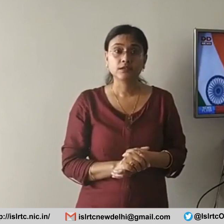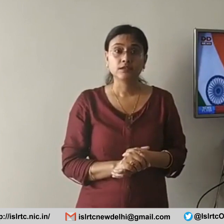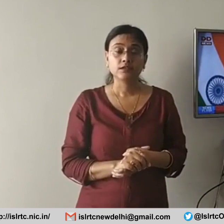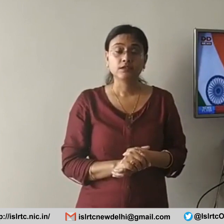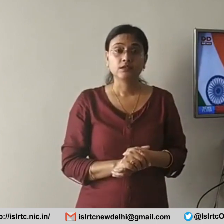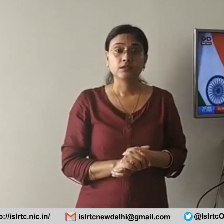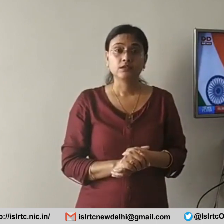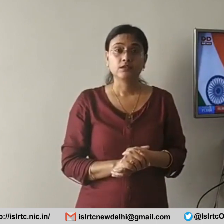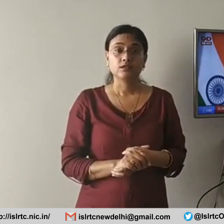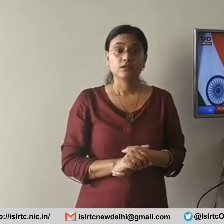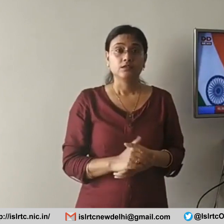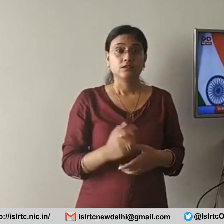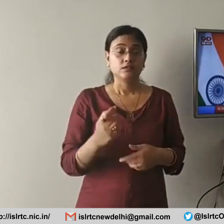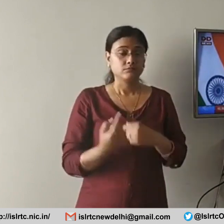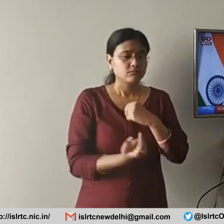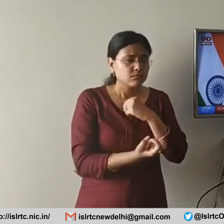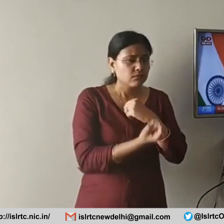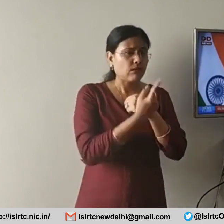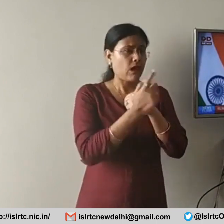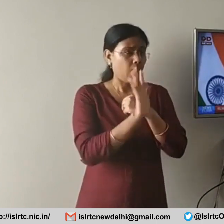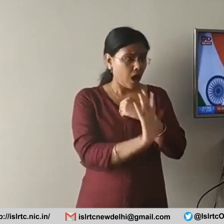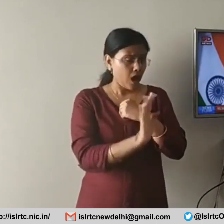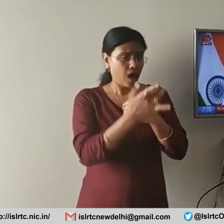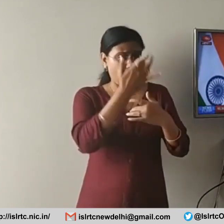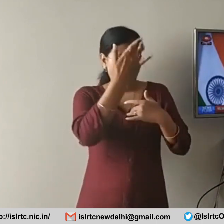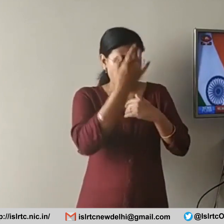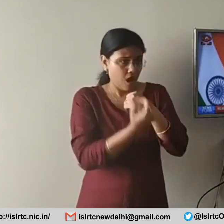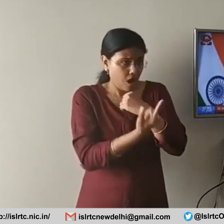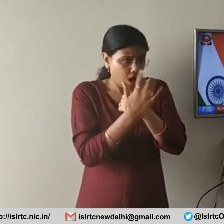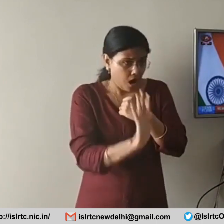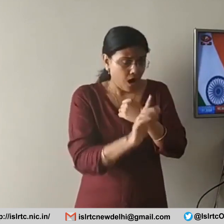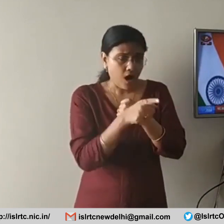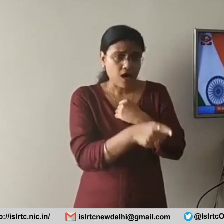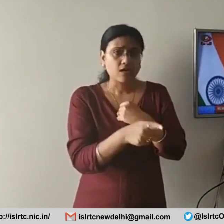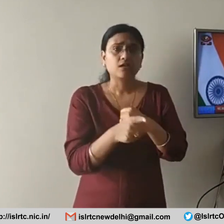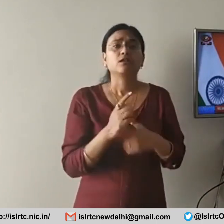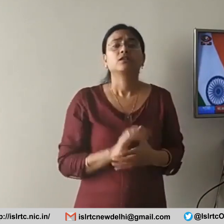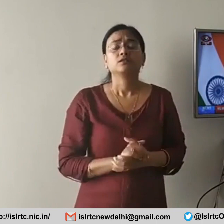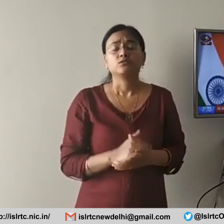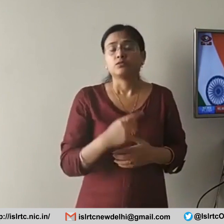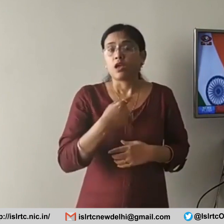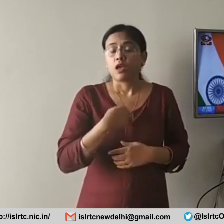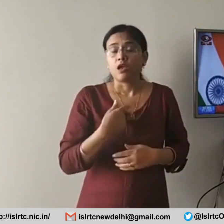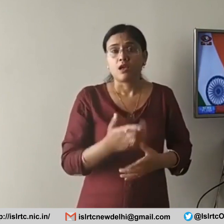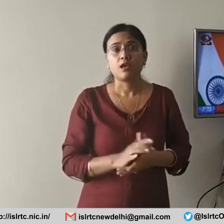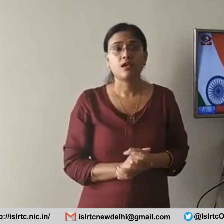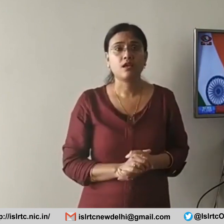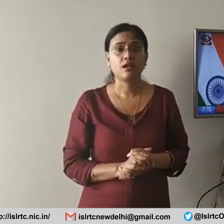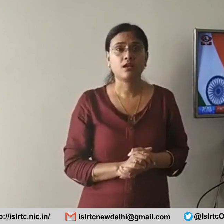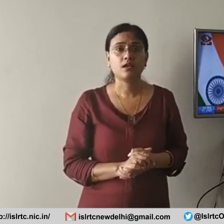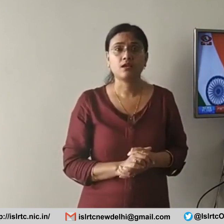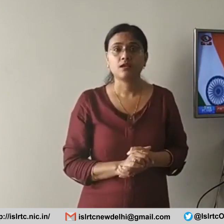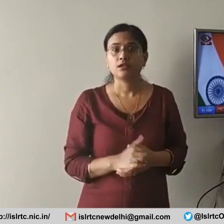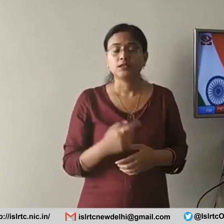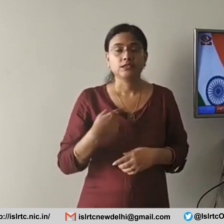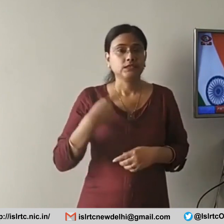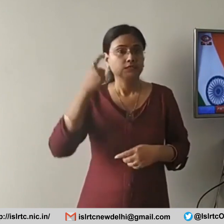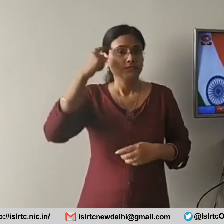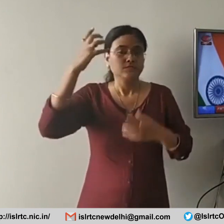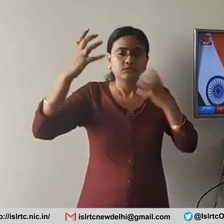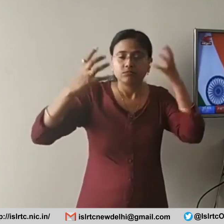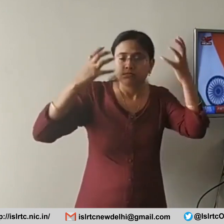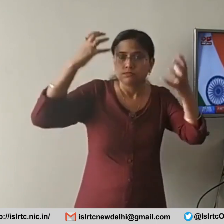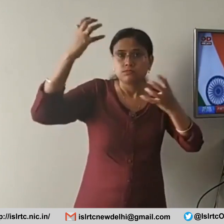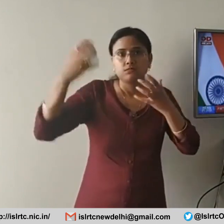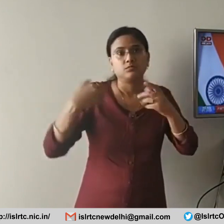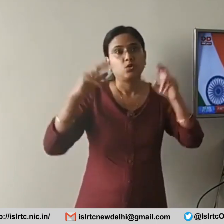अब एक भी मरीज बढ़ता है तो ये हमारे लिए चिंता का विषय